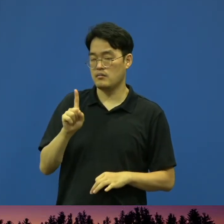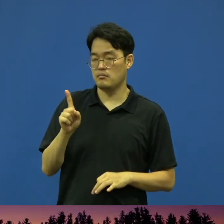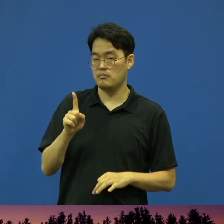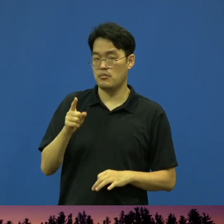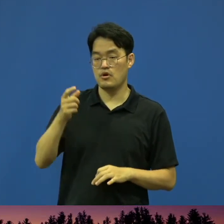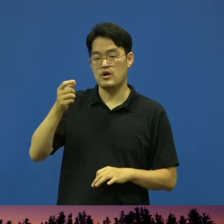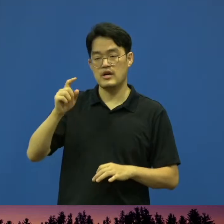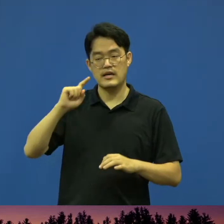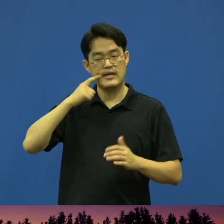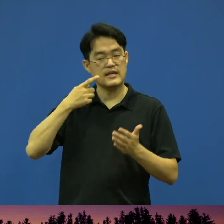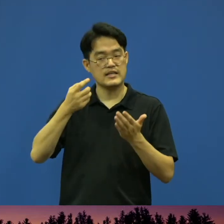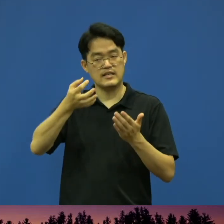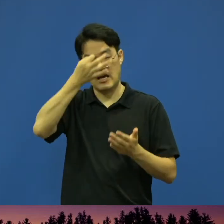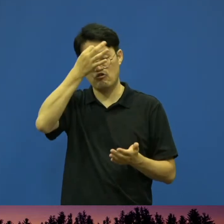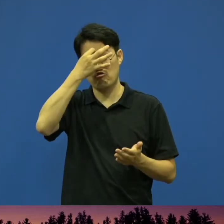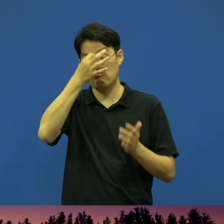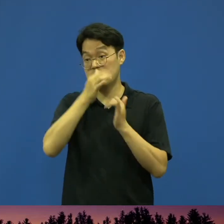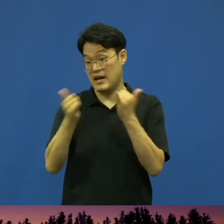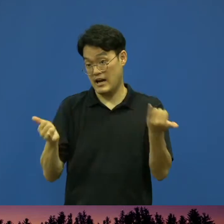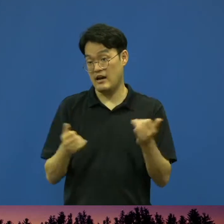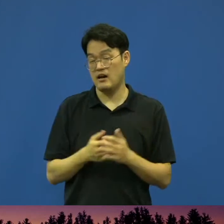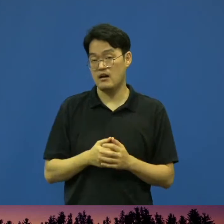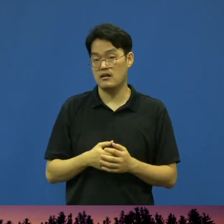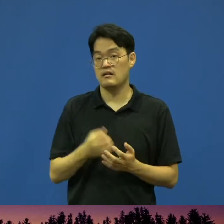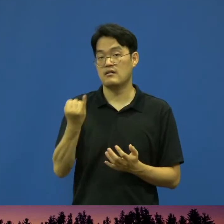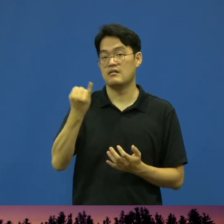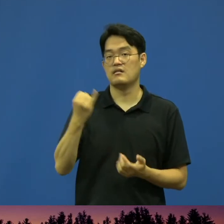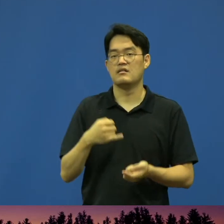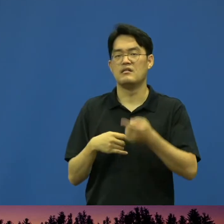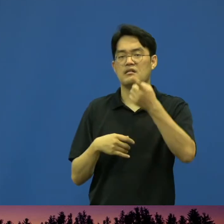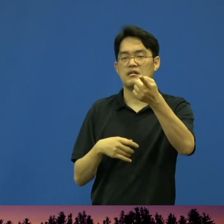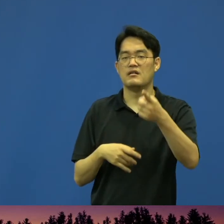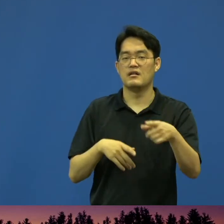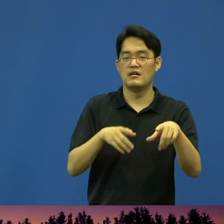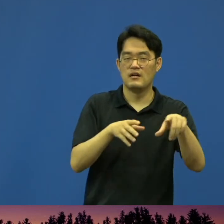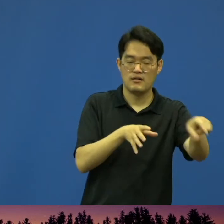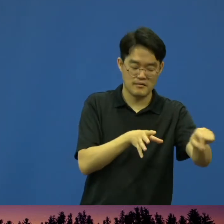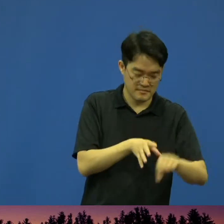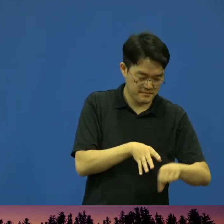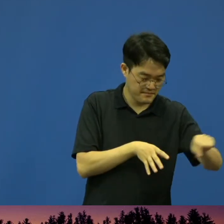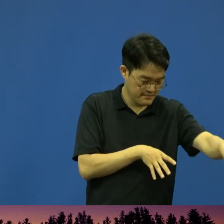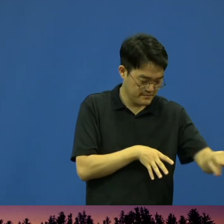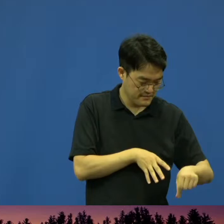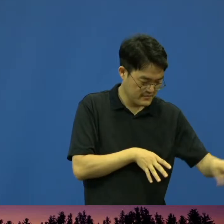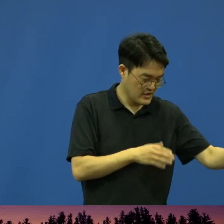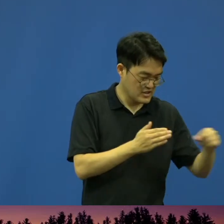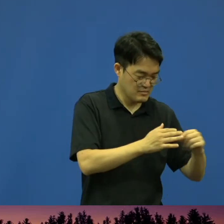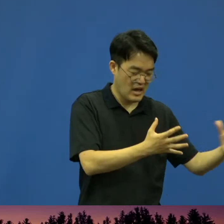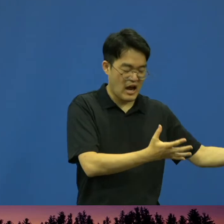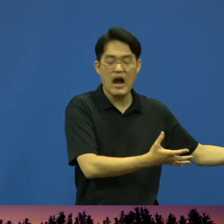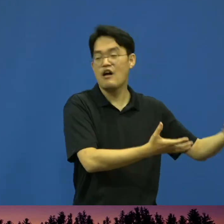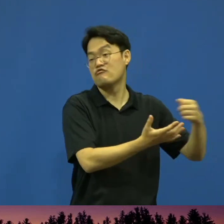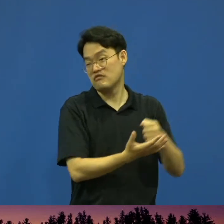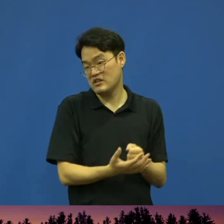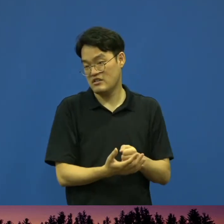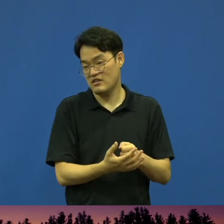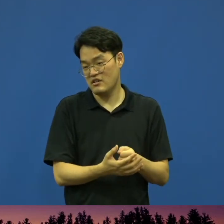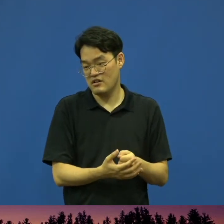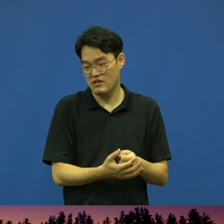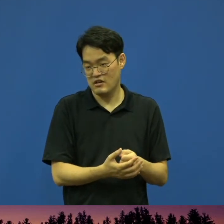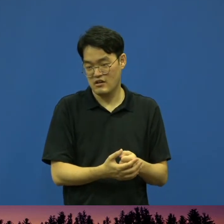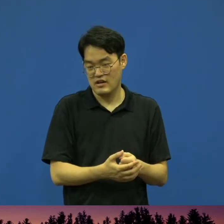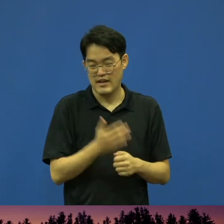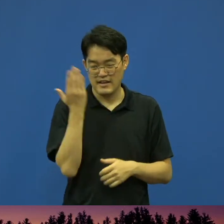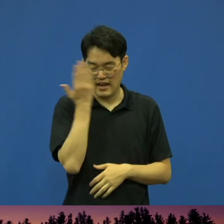화면을 한번 봤으면 좋겠습니다. 김그나라는 작가는 담배꽁초를 자꾸 주워서 집에 가지고 가서 세탁하고